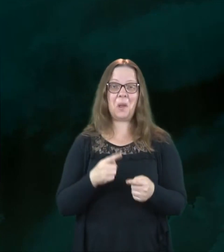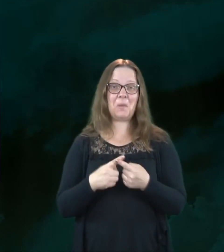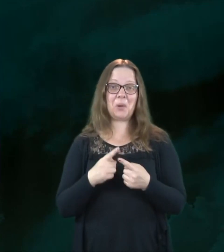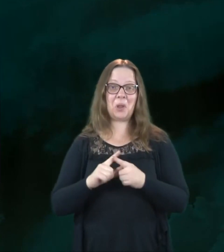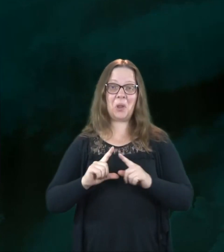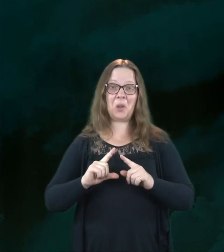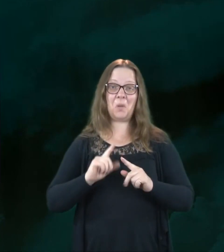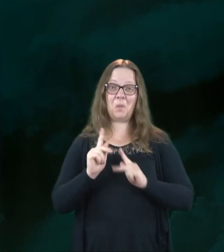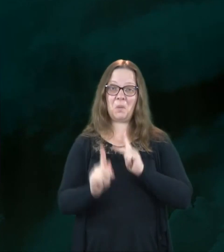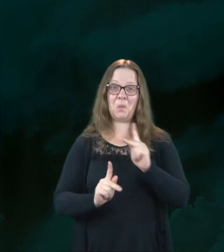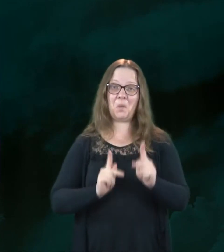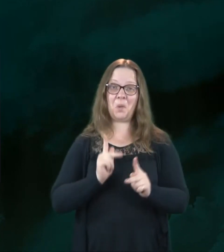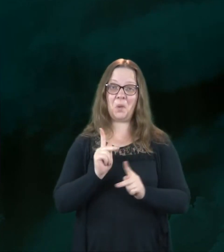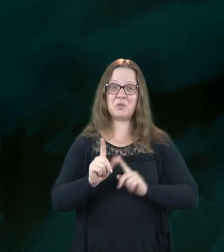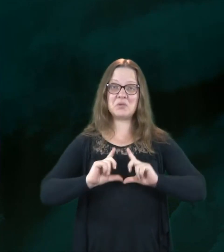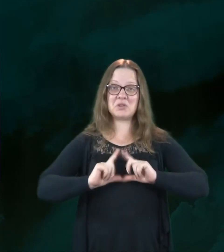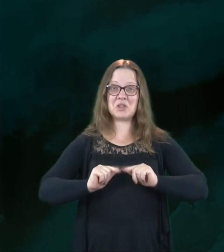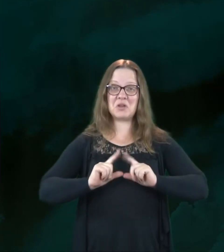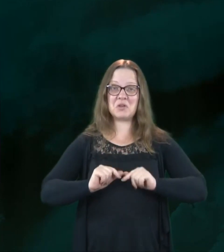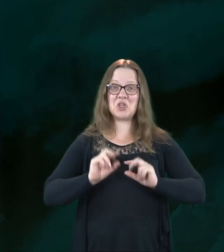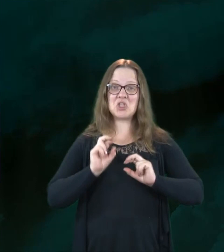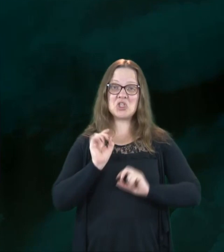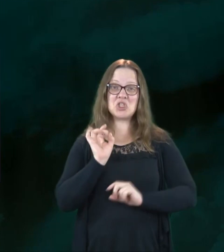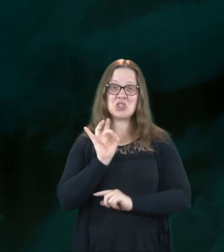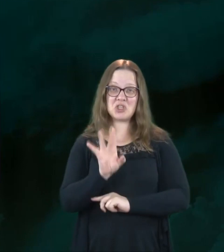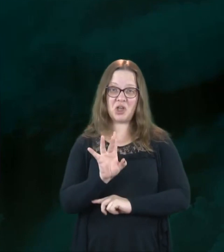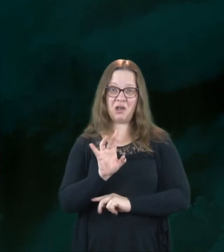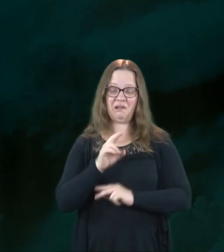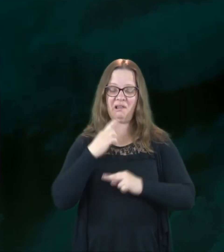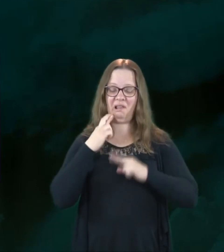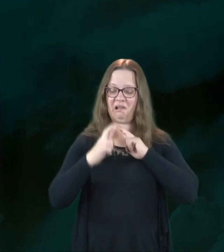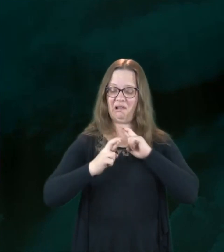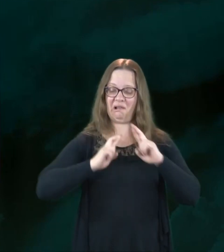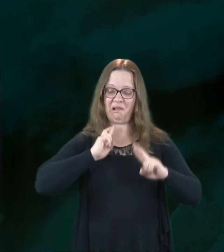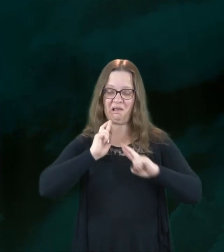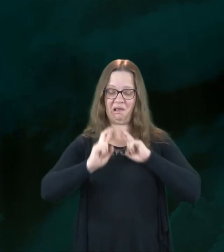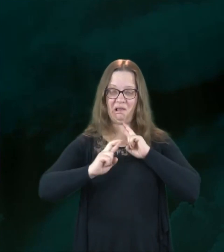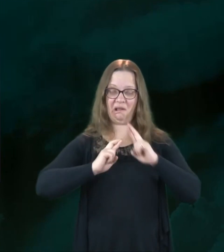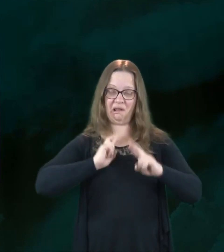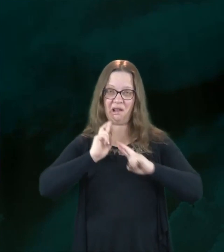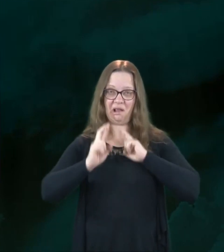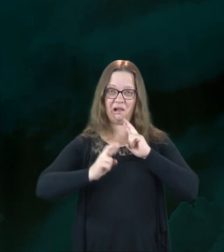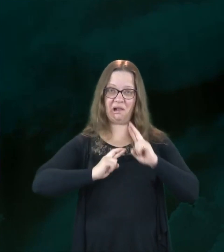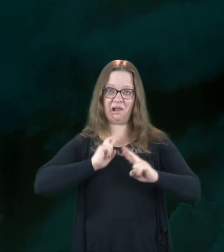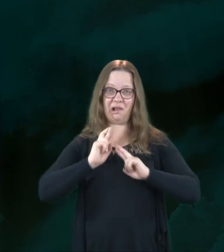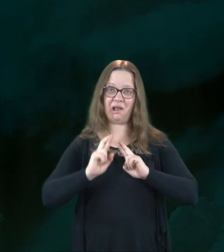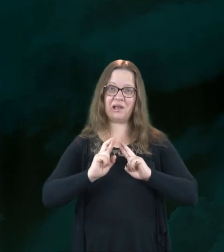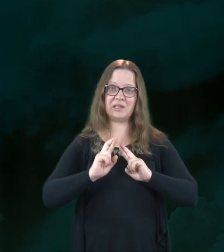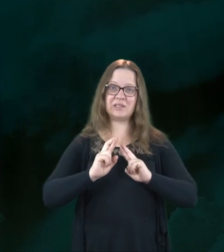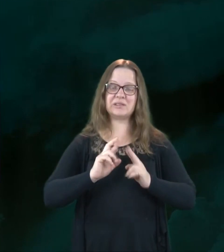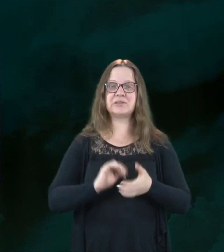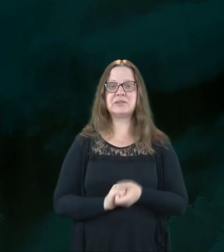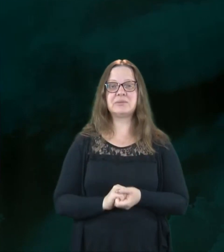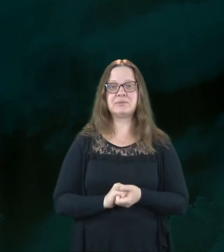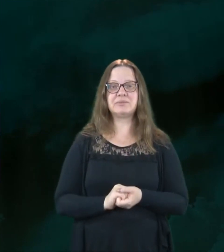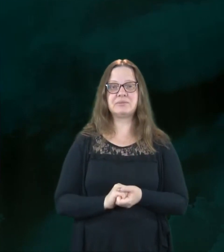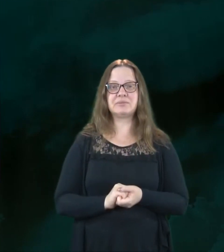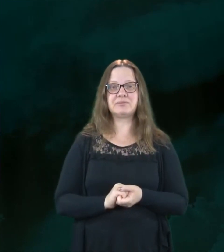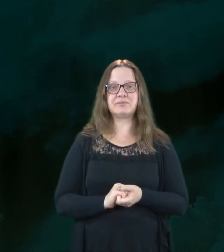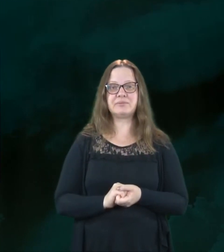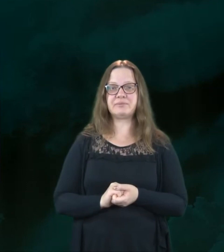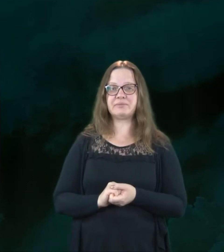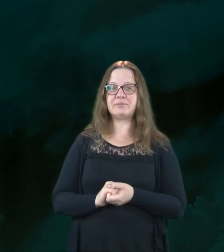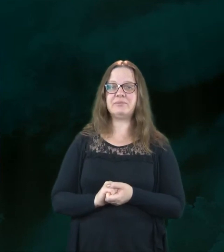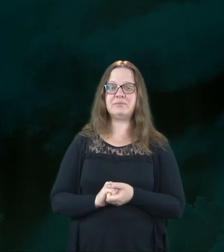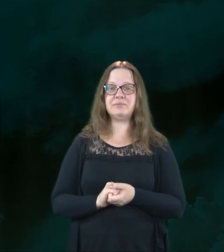queixou, qualquer falta, qualquer coisa contrária do que eles queriam, eles, né, reclamavam de Deus.